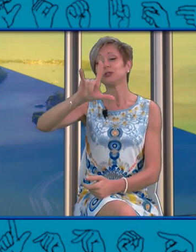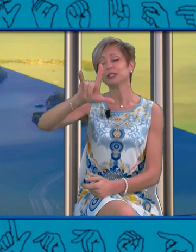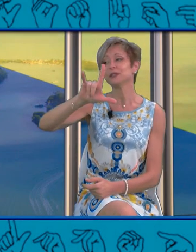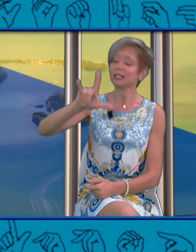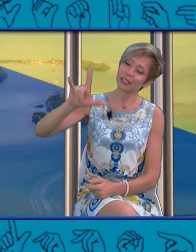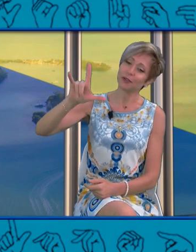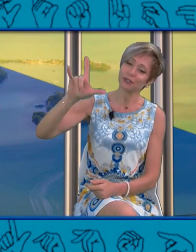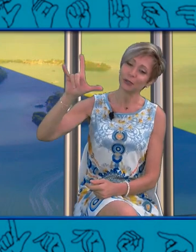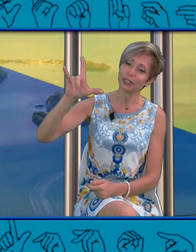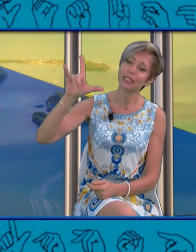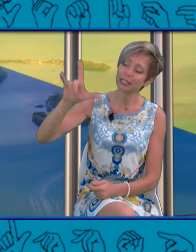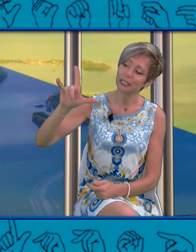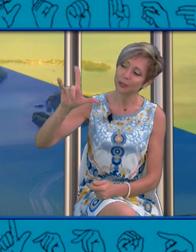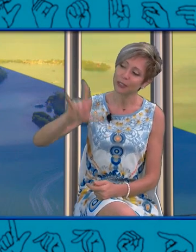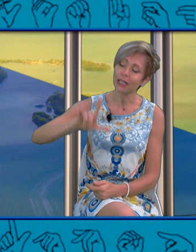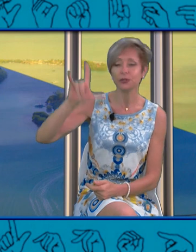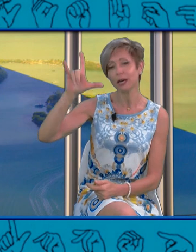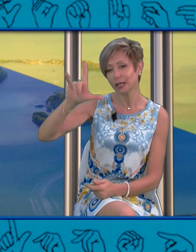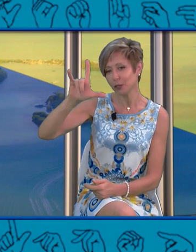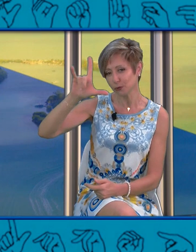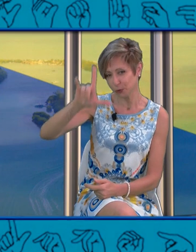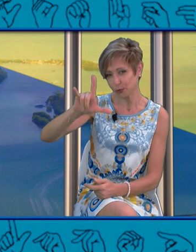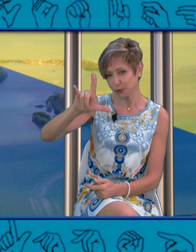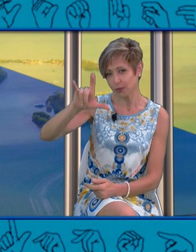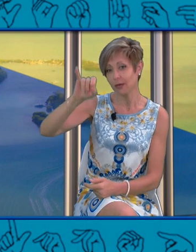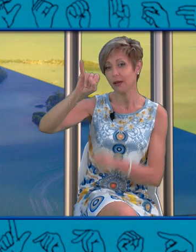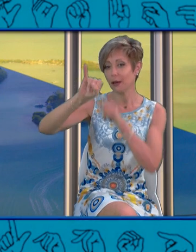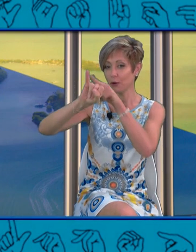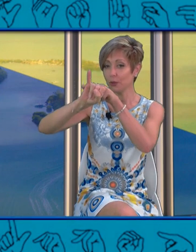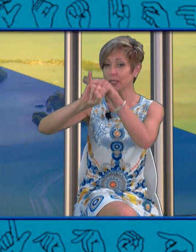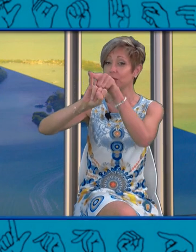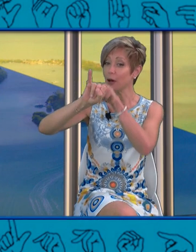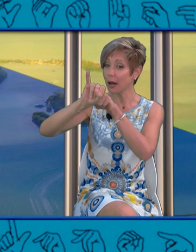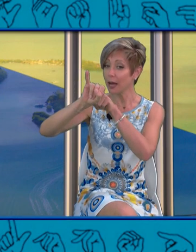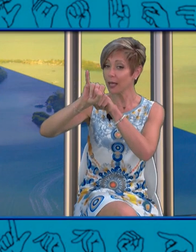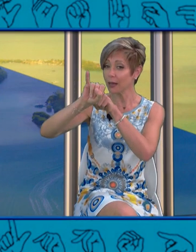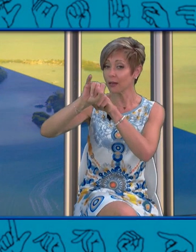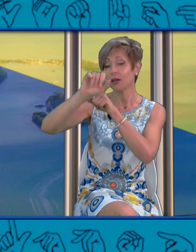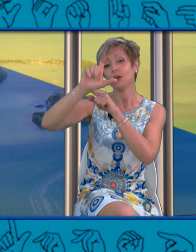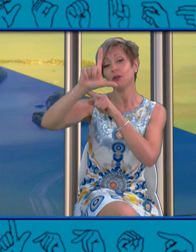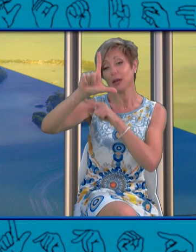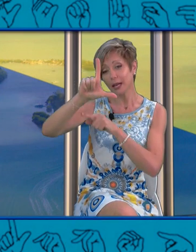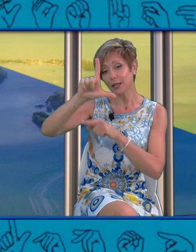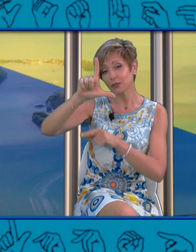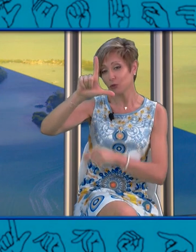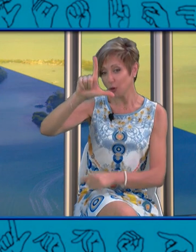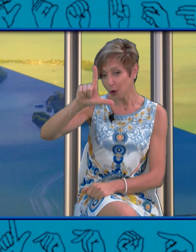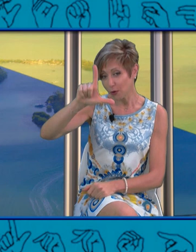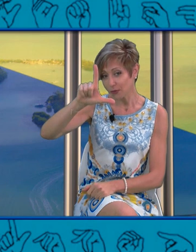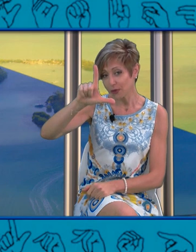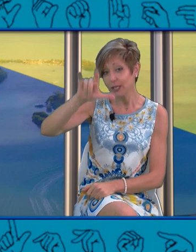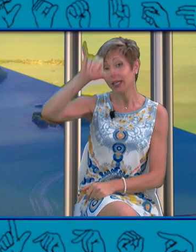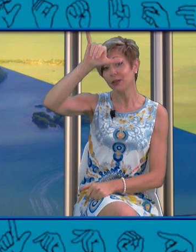Donc, ce signe-là, c'est en fait le signe international de I love you. Ok. Le I de I, le L de